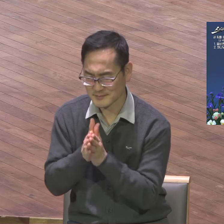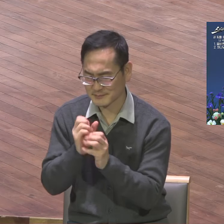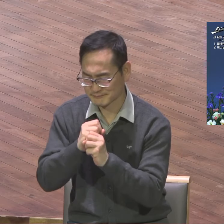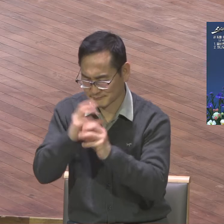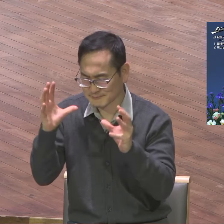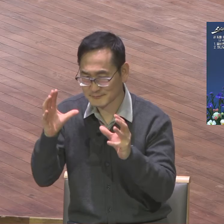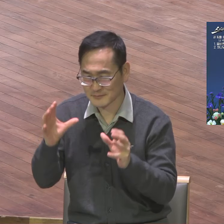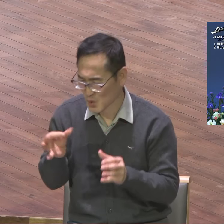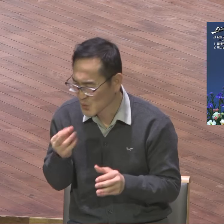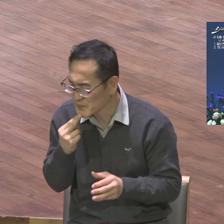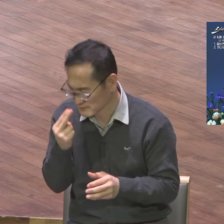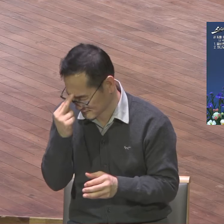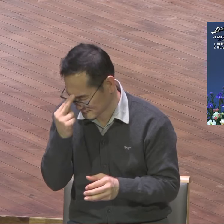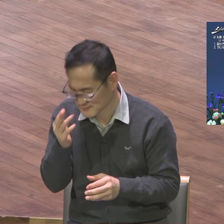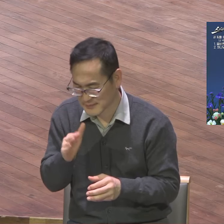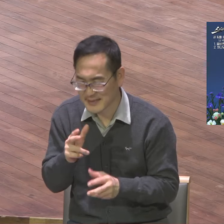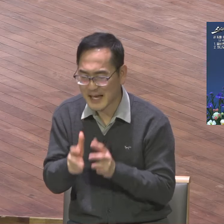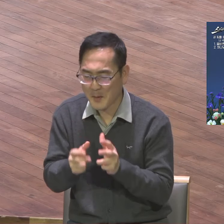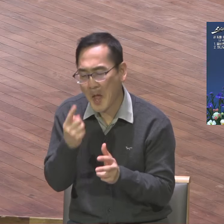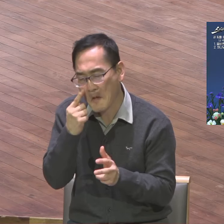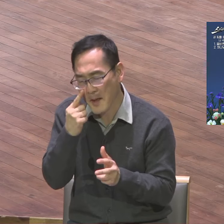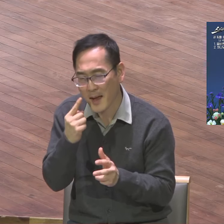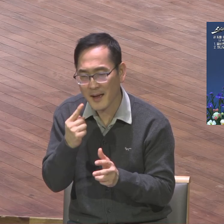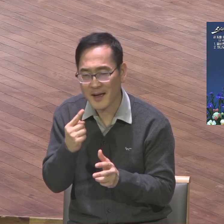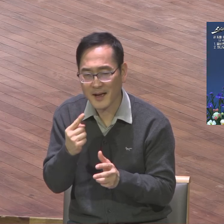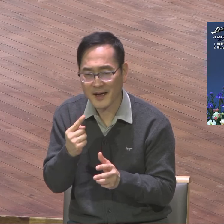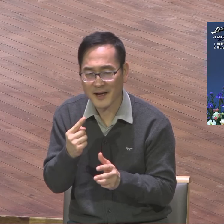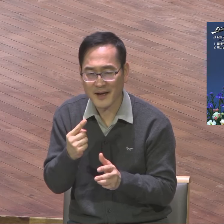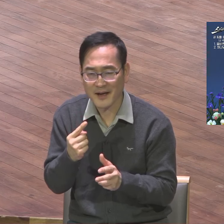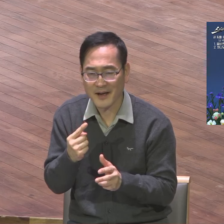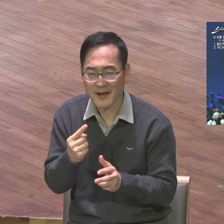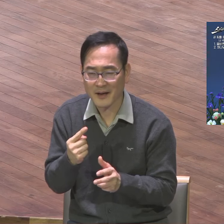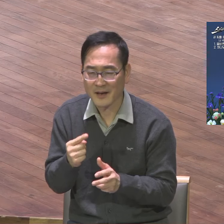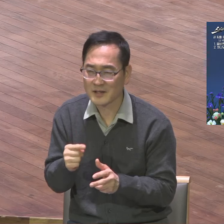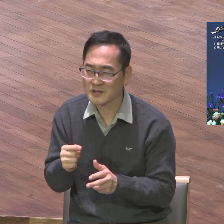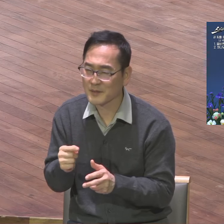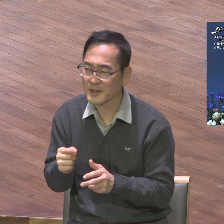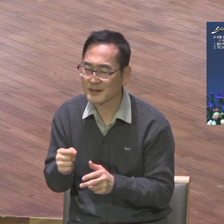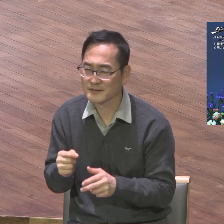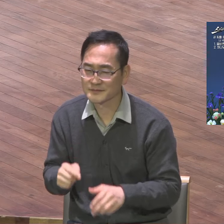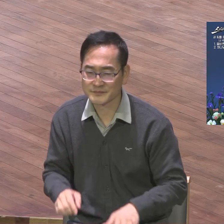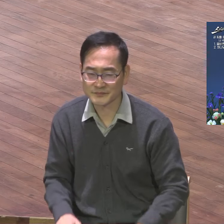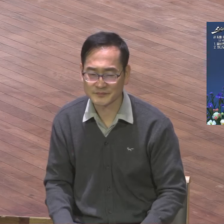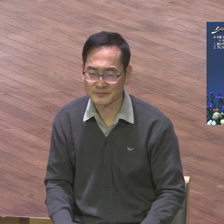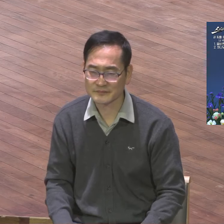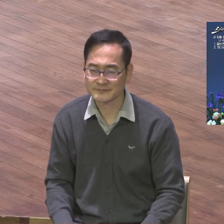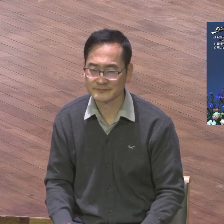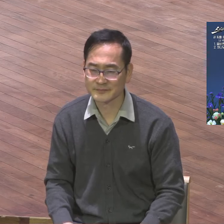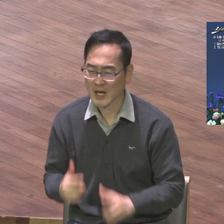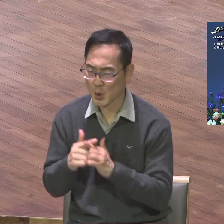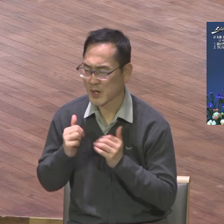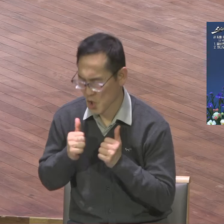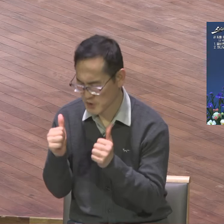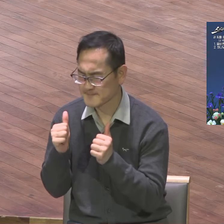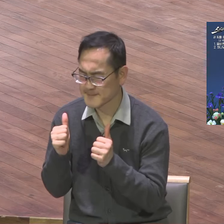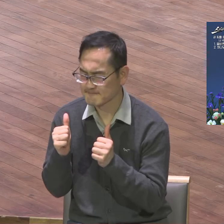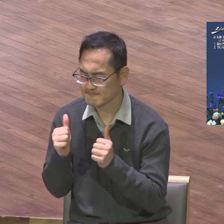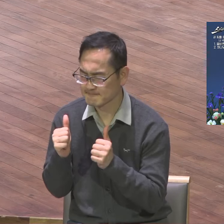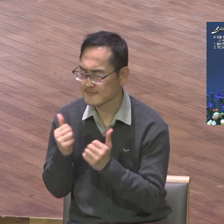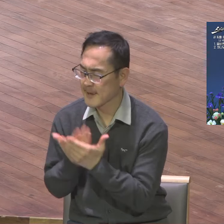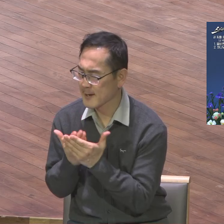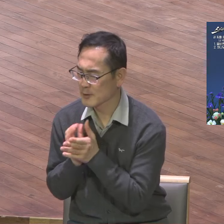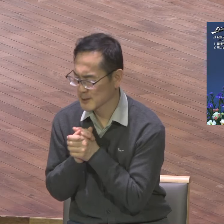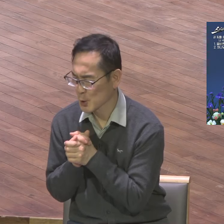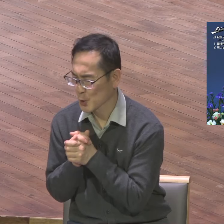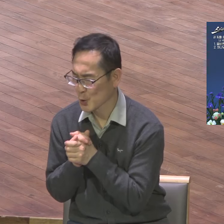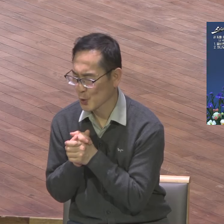가운데 그냥 막연하게 그냥 신앙생활 좀 잘하게 해달라고 기도했더니 하나님이 문을 열어준대. 그 차를